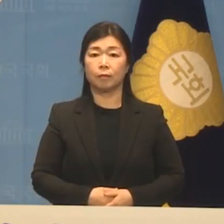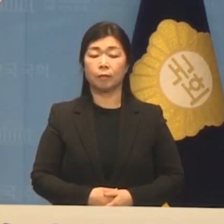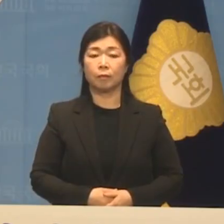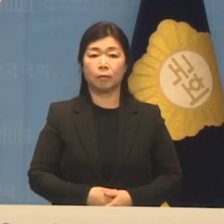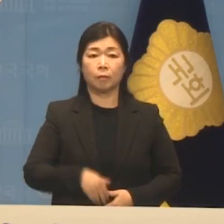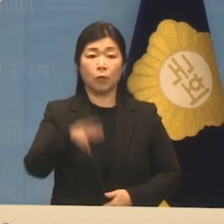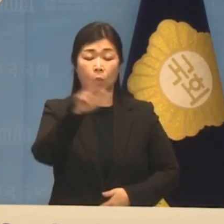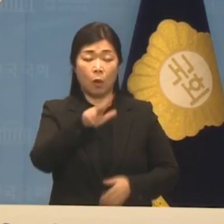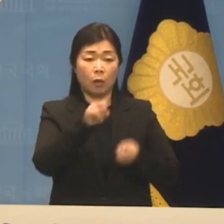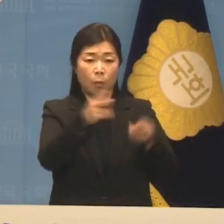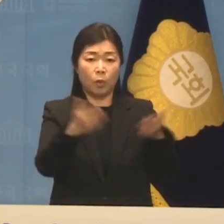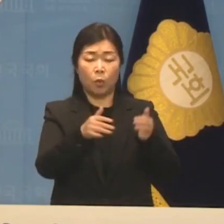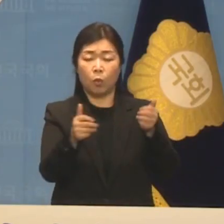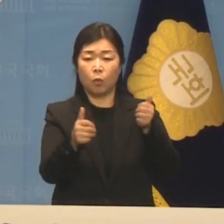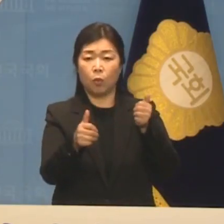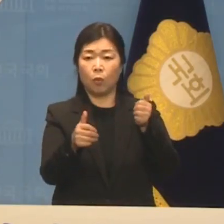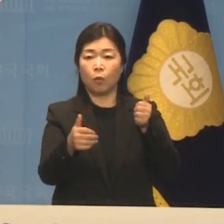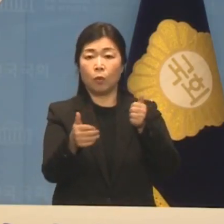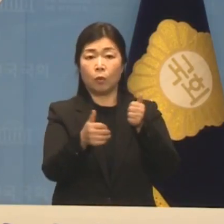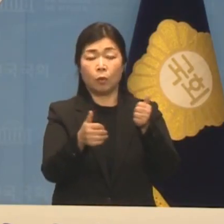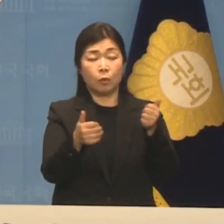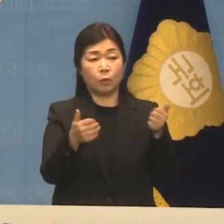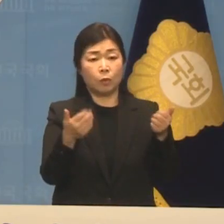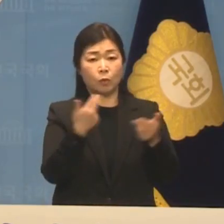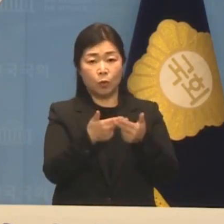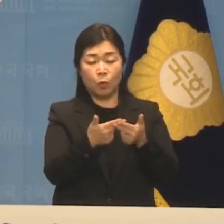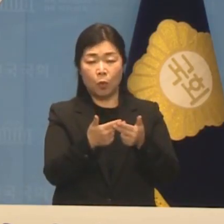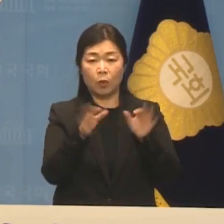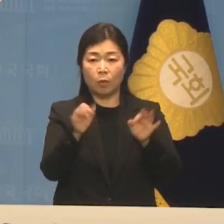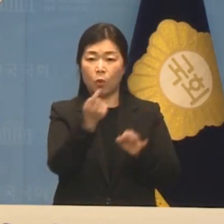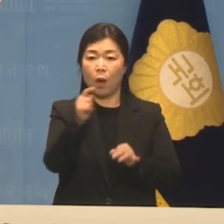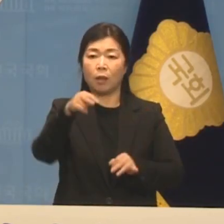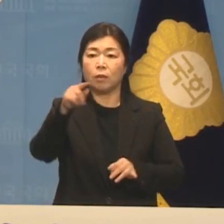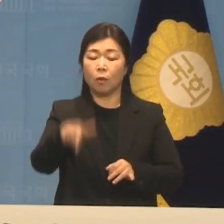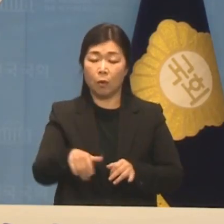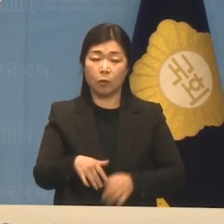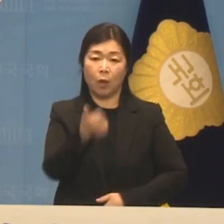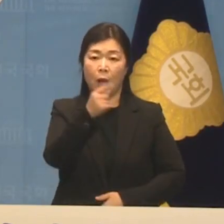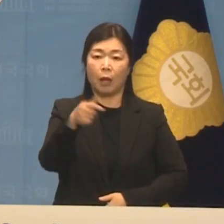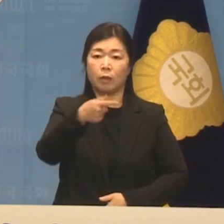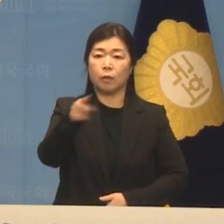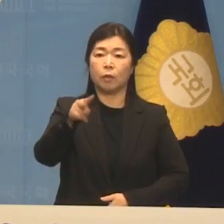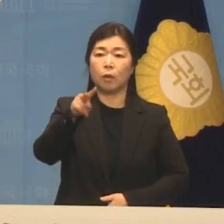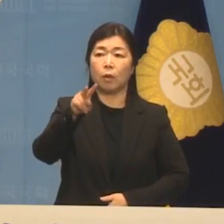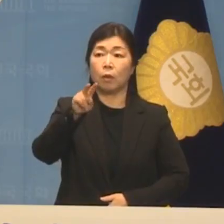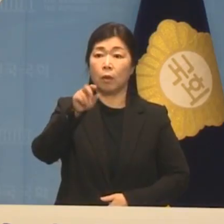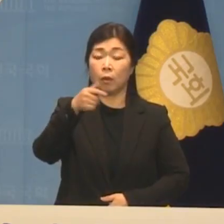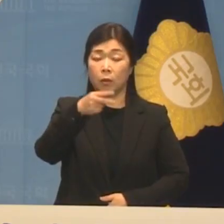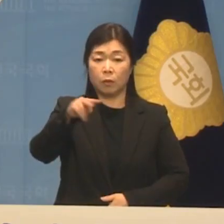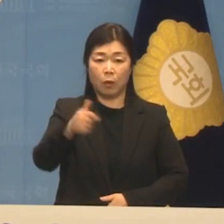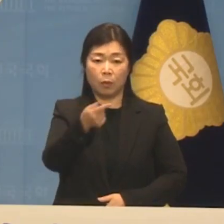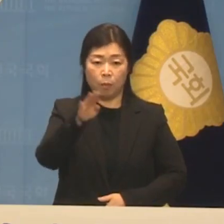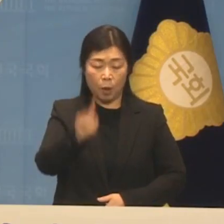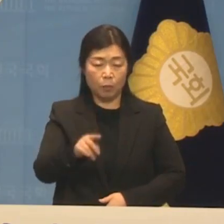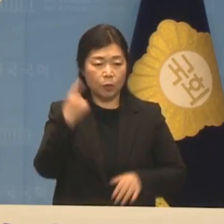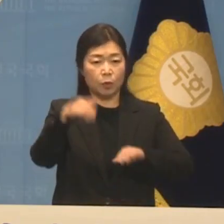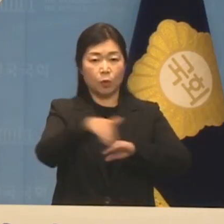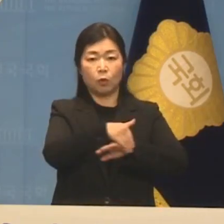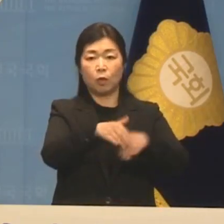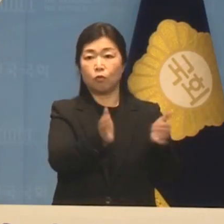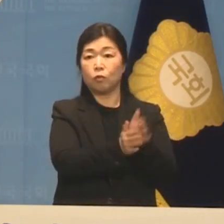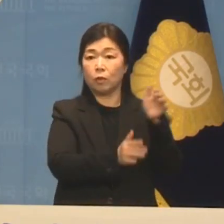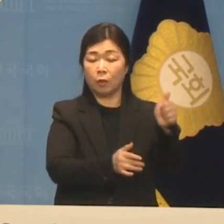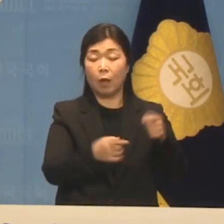전국 택배노조 우리 김강석 위원장님 함께하고 있습니다. 한선범 우리 정책국장님도 함께하고 있습니다.